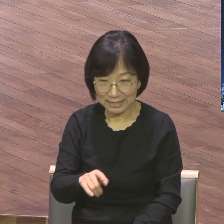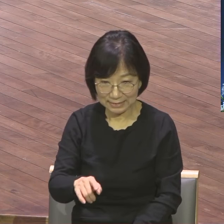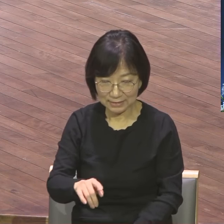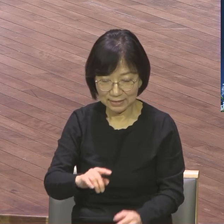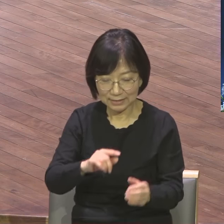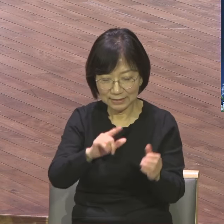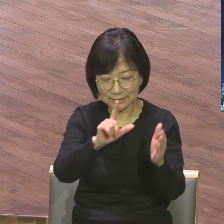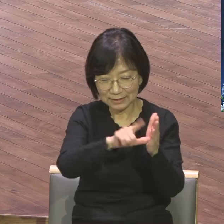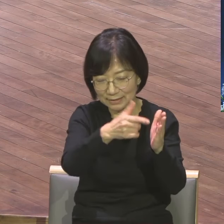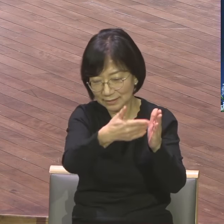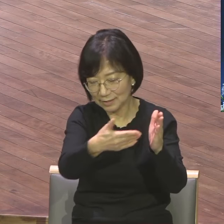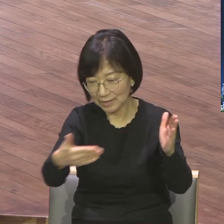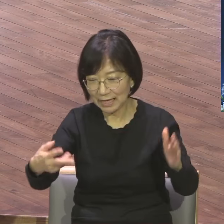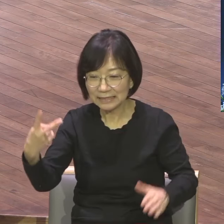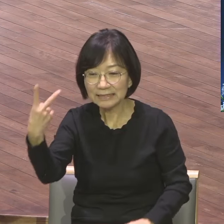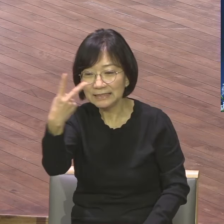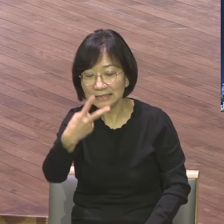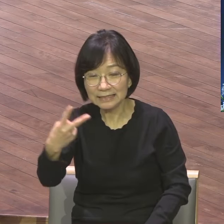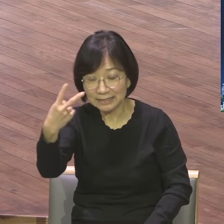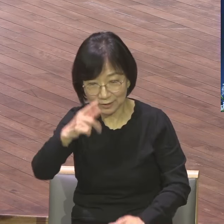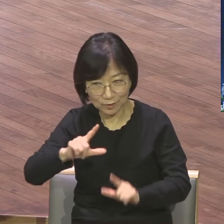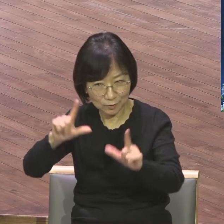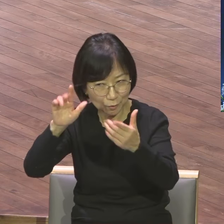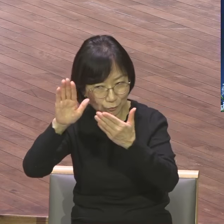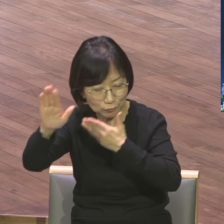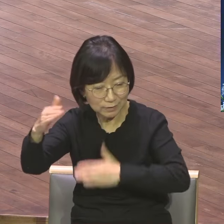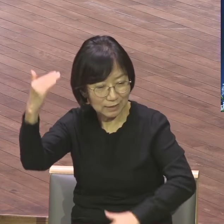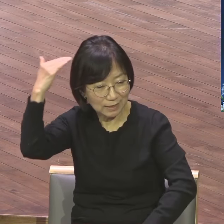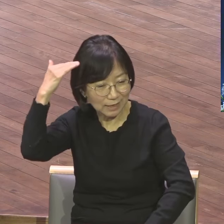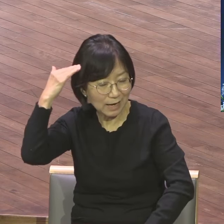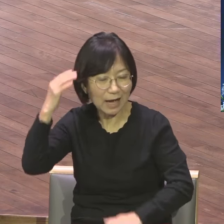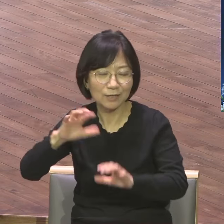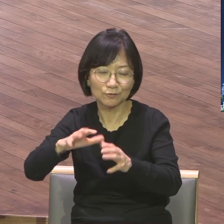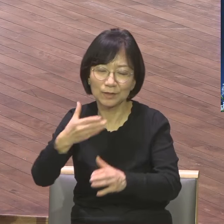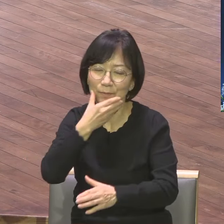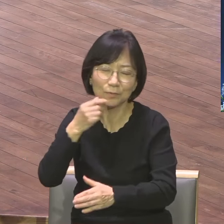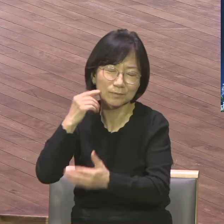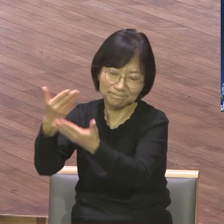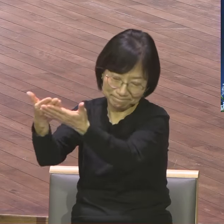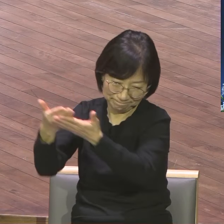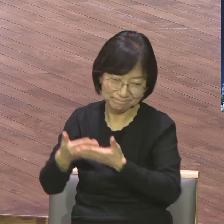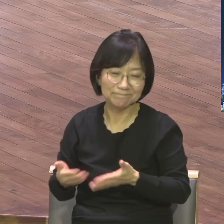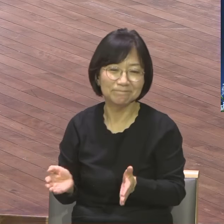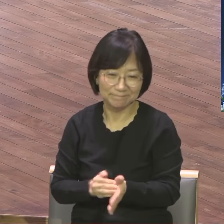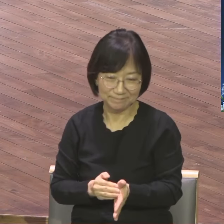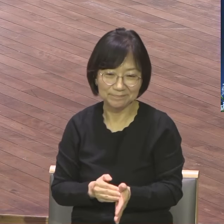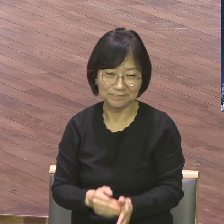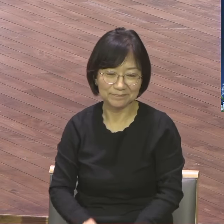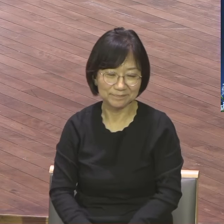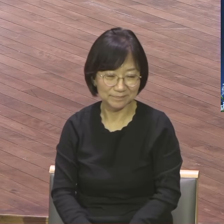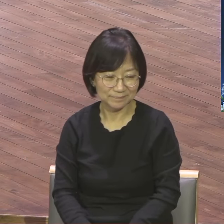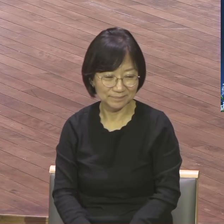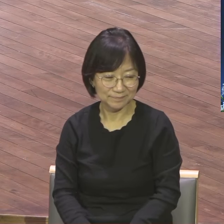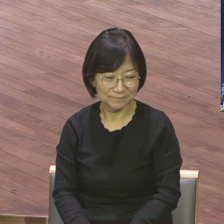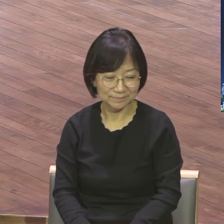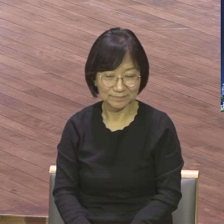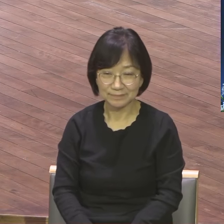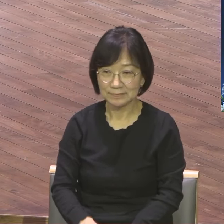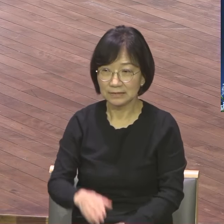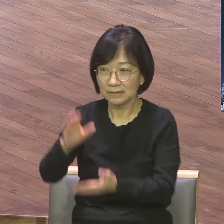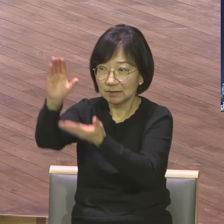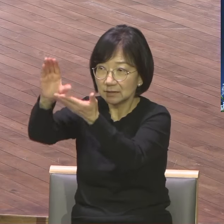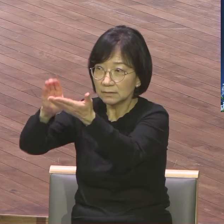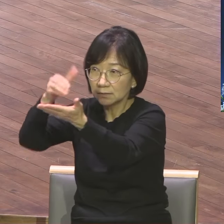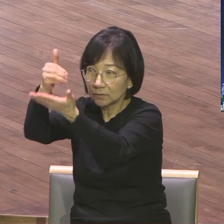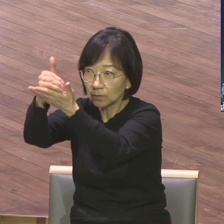땅에도 들어오게 된 거예요. 이 말은 뭐죠? 복음 증거할 때 죽겠다는 거예요. 그리스도가 나를 위해 십자가 죽으신